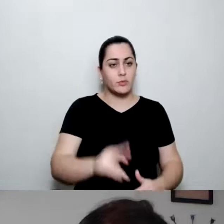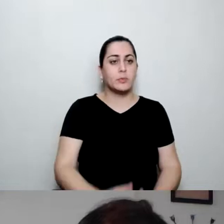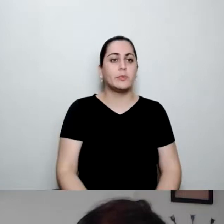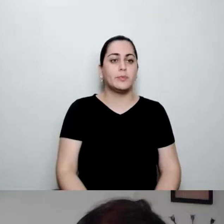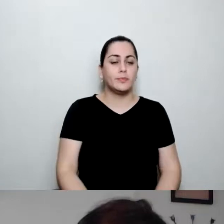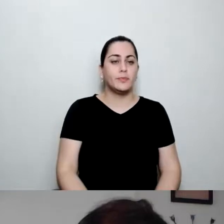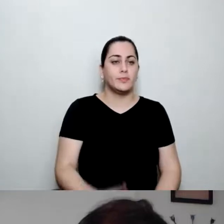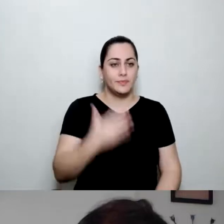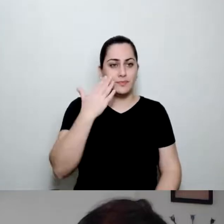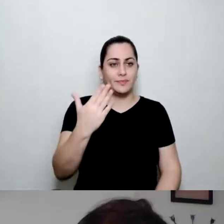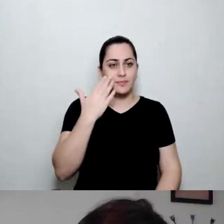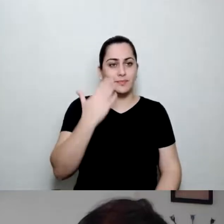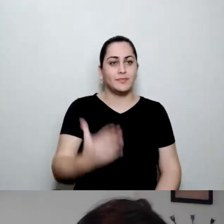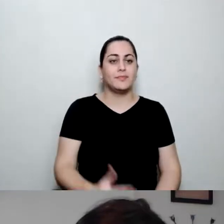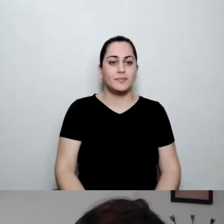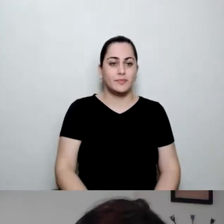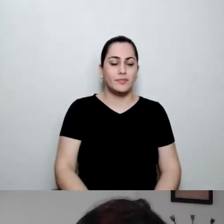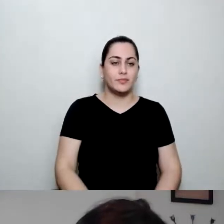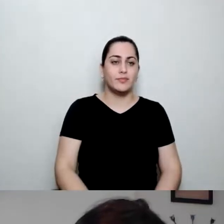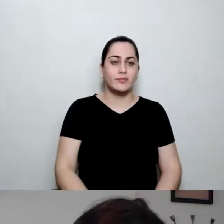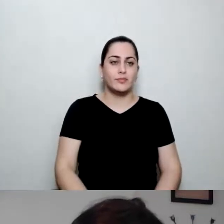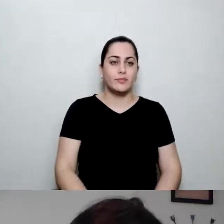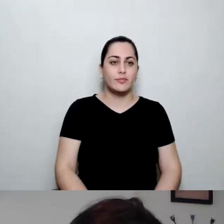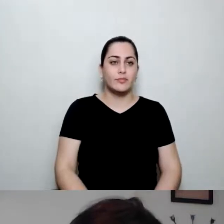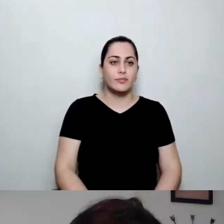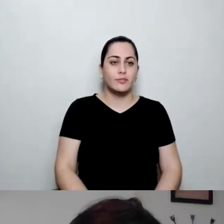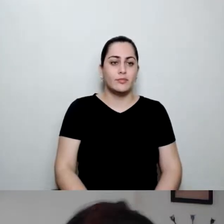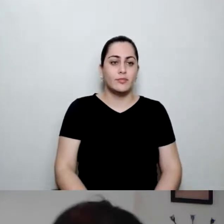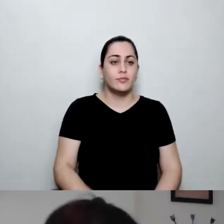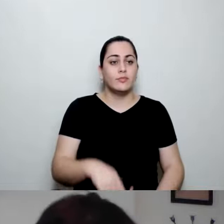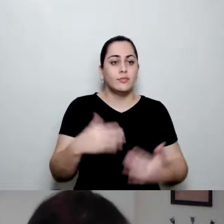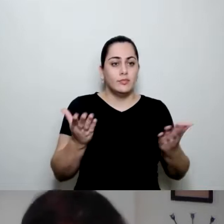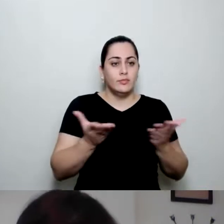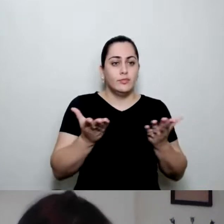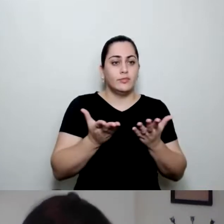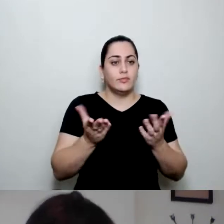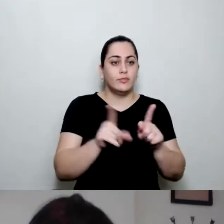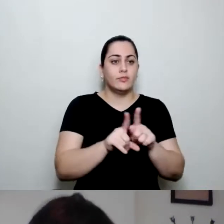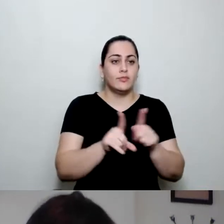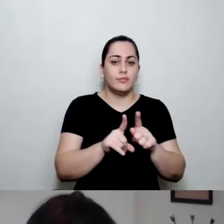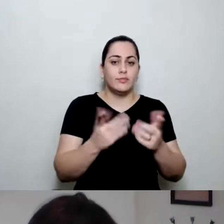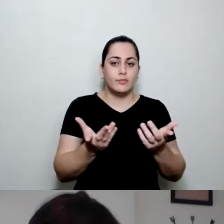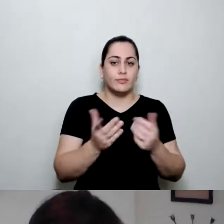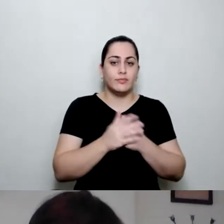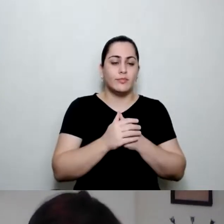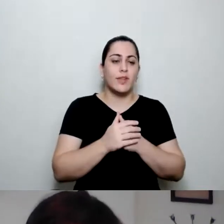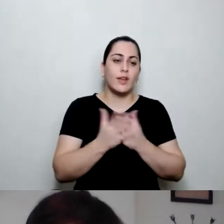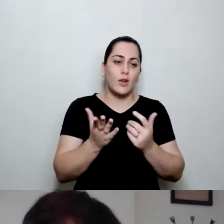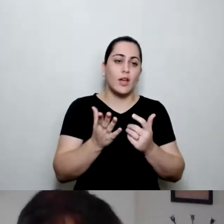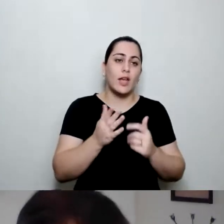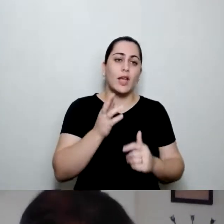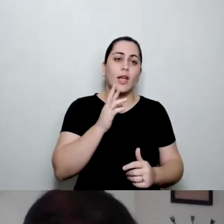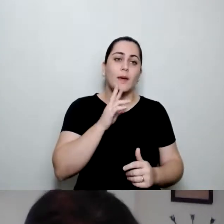Justo. Obrigada, gente. E aqui, aí, gente, eu vou finalizar aqui com a pergunta da